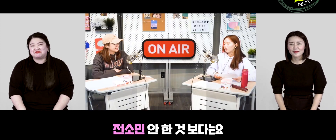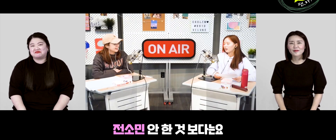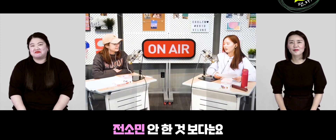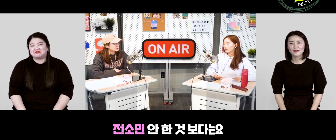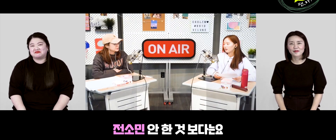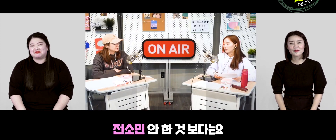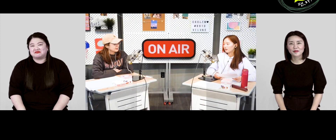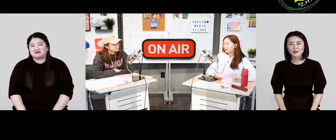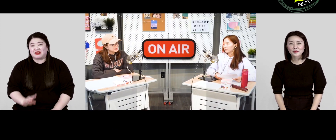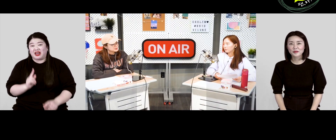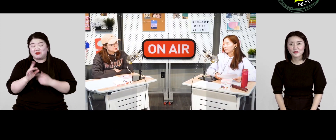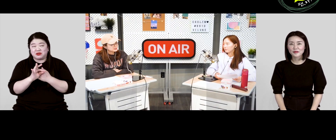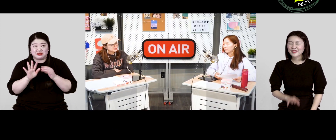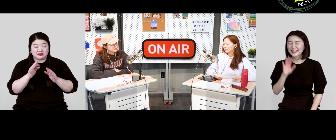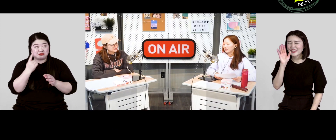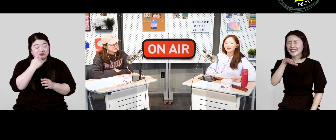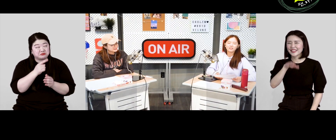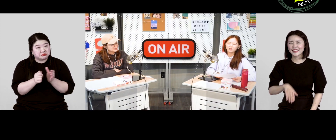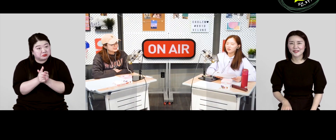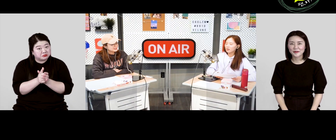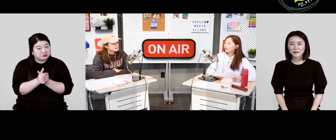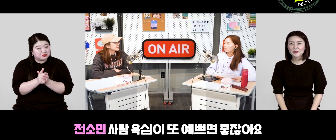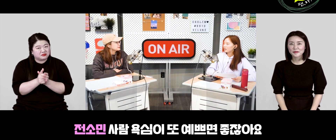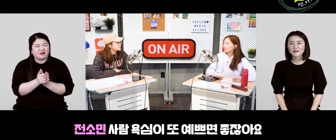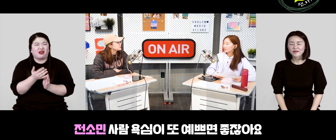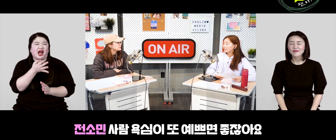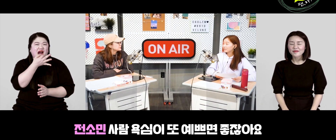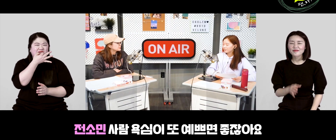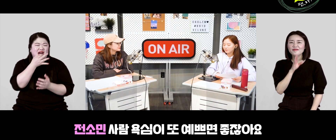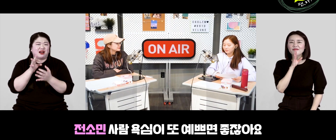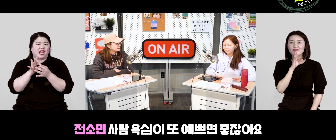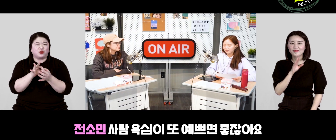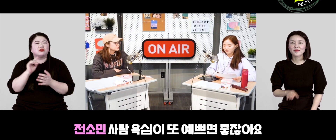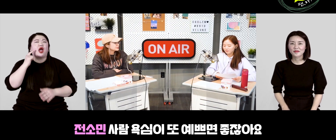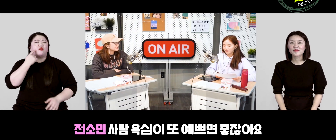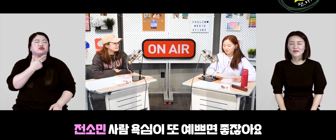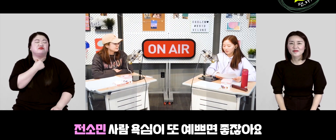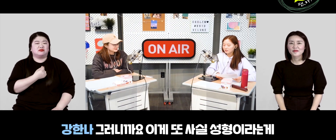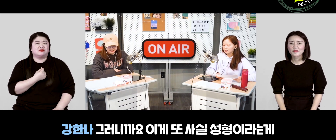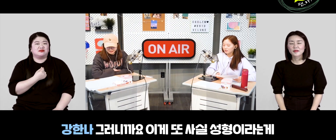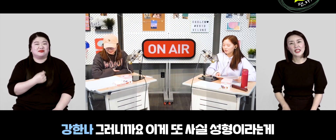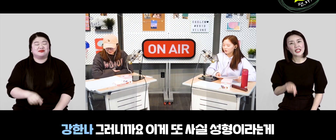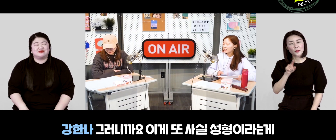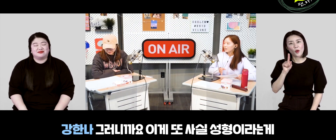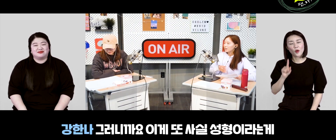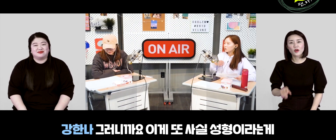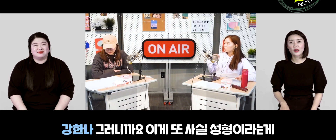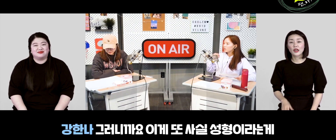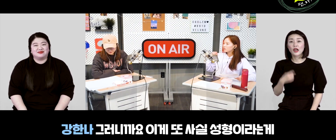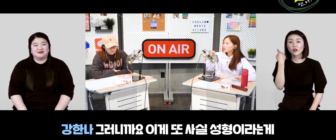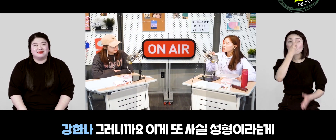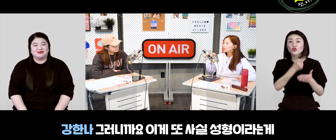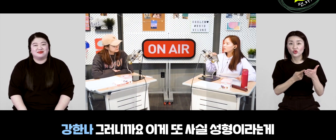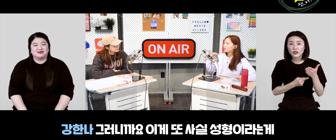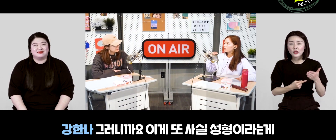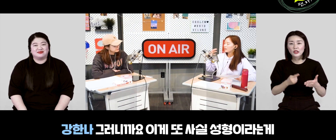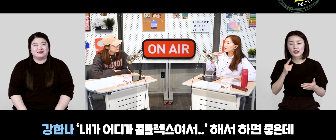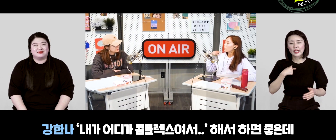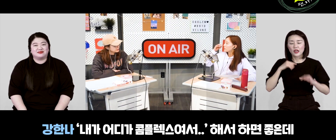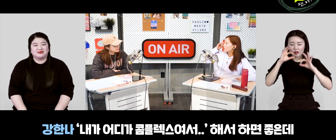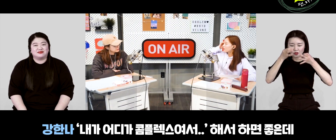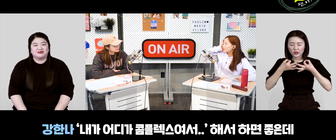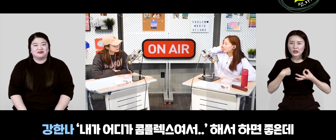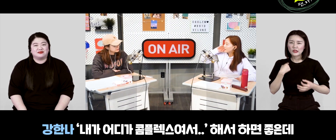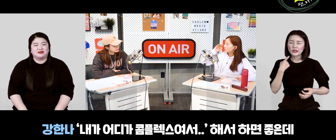네, 안 한 거보다 아니면 개성. 그쵸. 네, 근데 사람이 욕심이 또 예쁘면 좋잖아요. 그러니까요. 네. 이게 또 사실 성형이라는 게